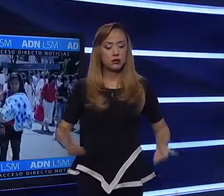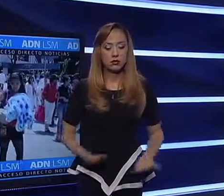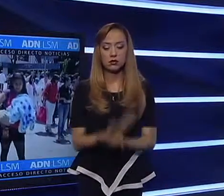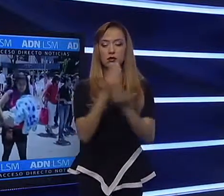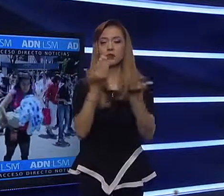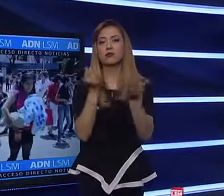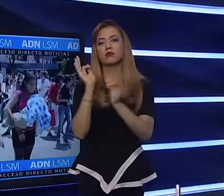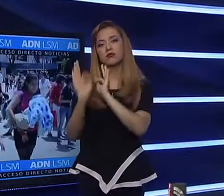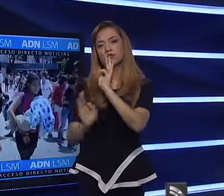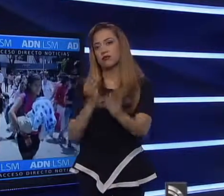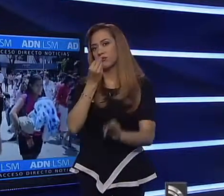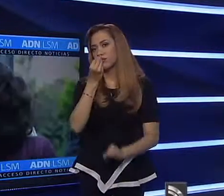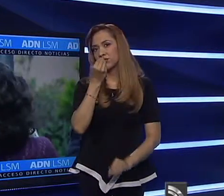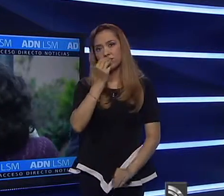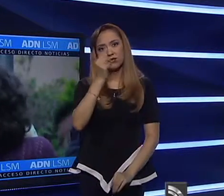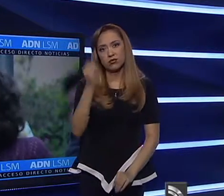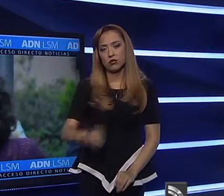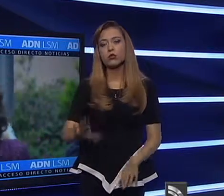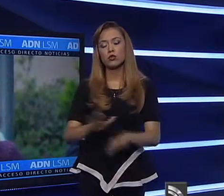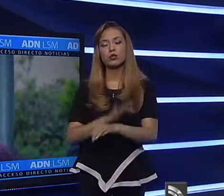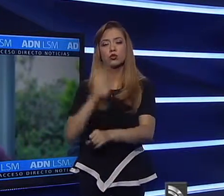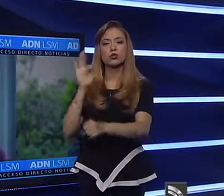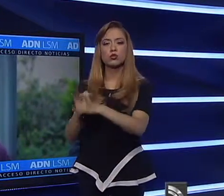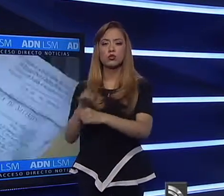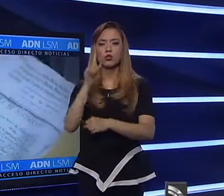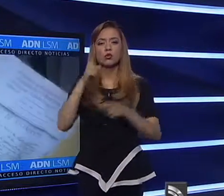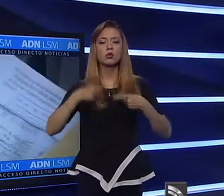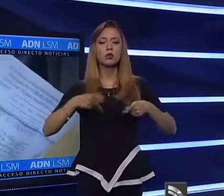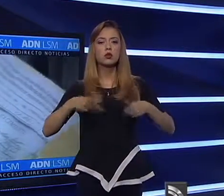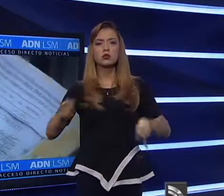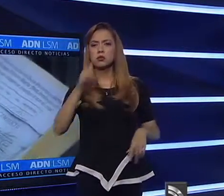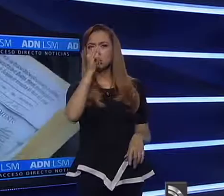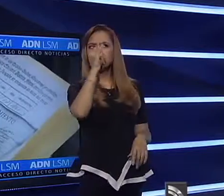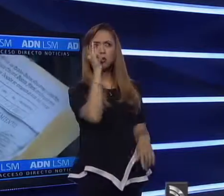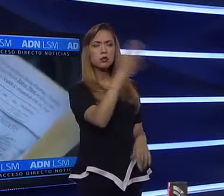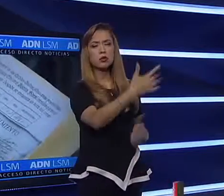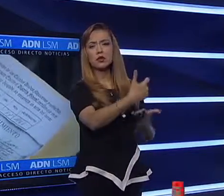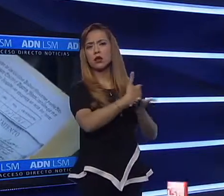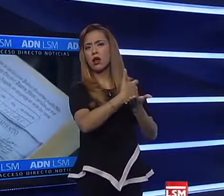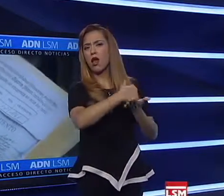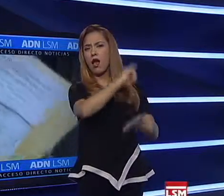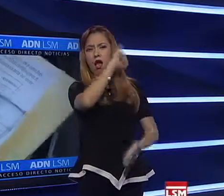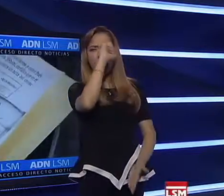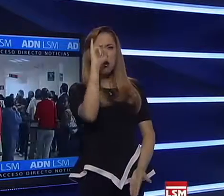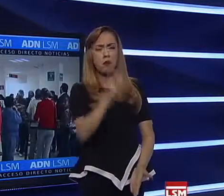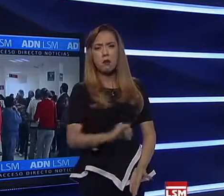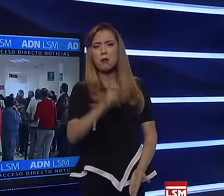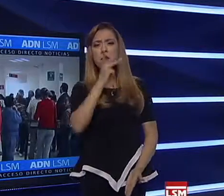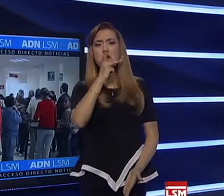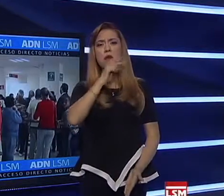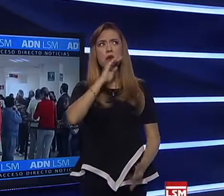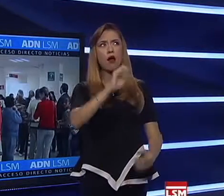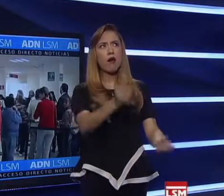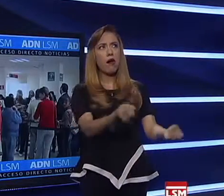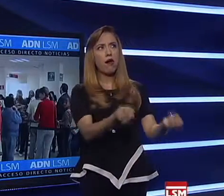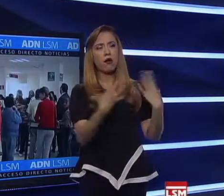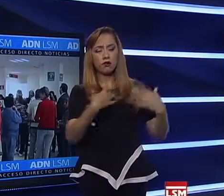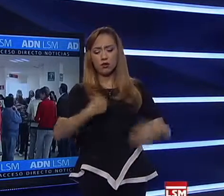ese motivo, concedió el amparo a una persona que reclamó alimentos retroactivos desde su nacimiento. En